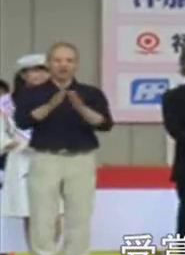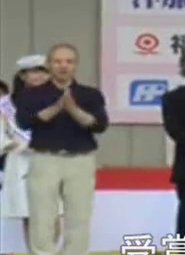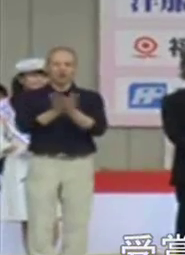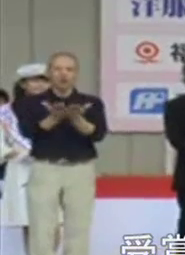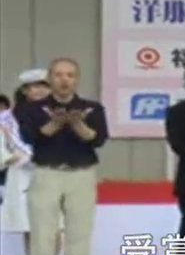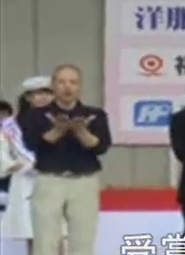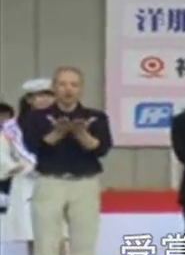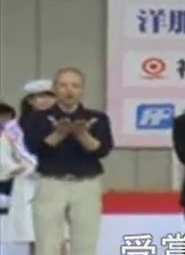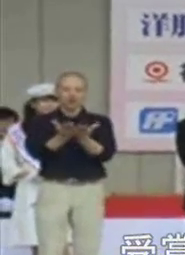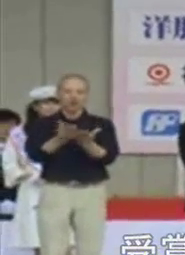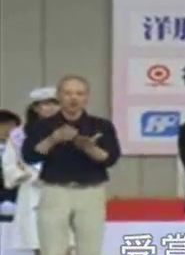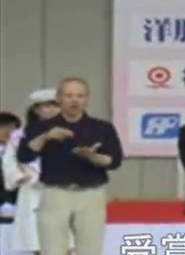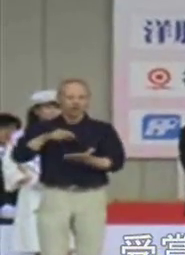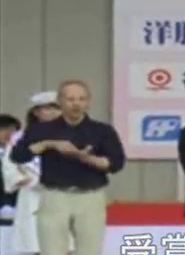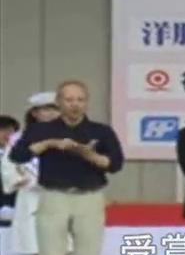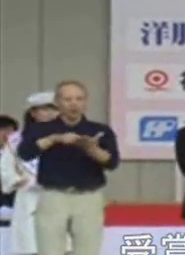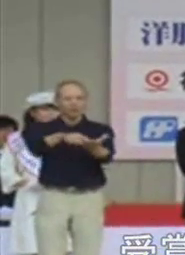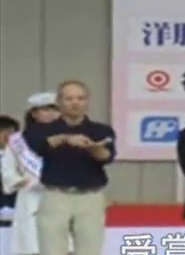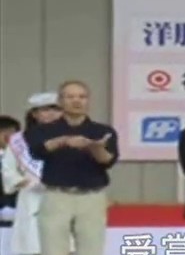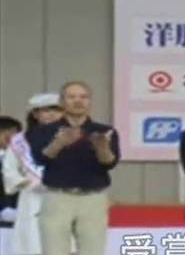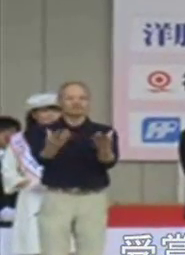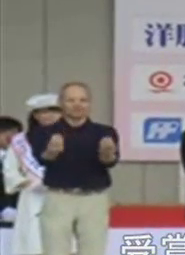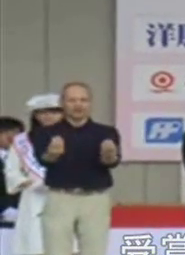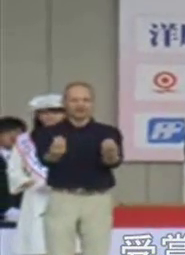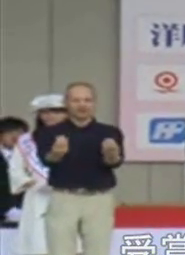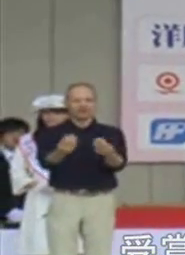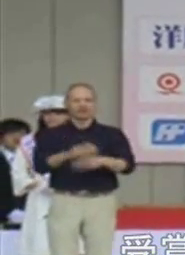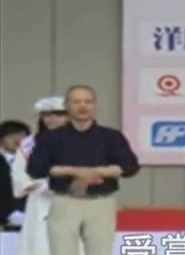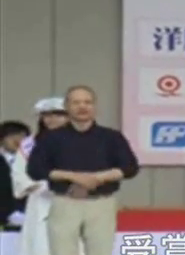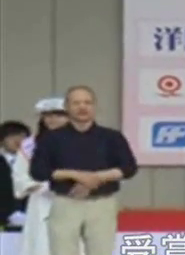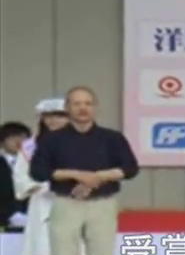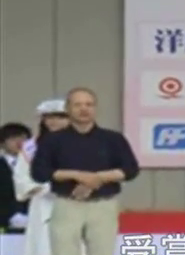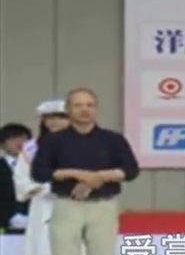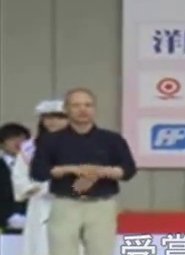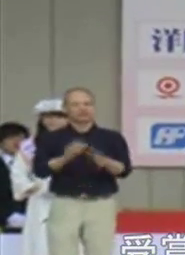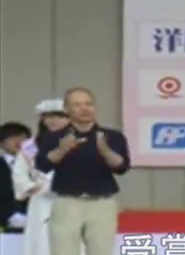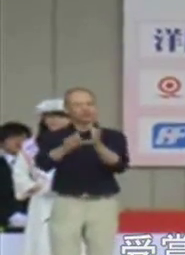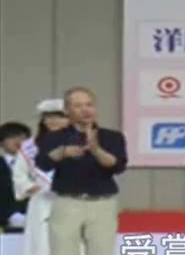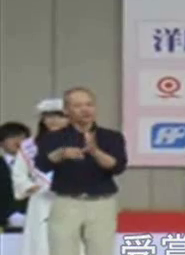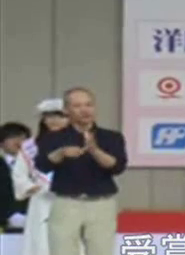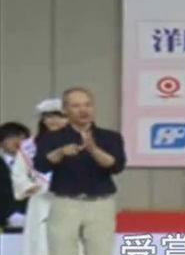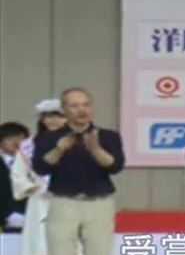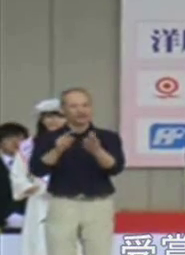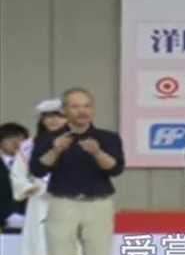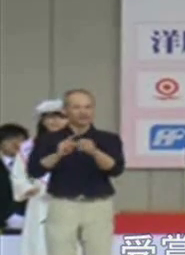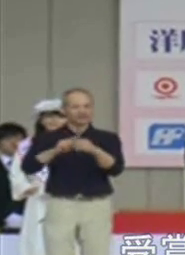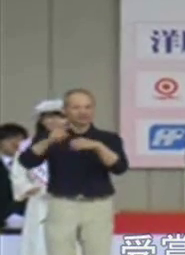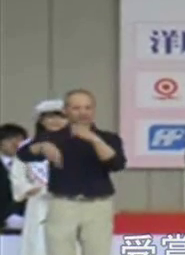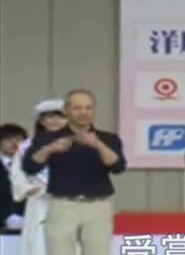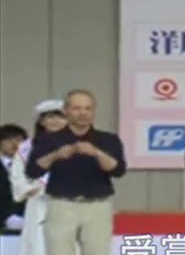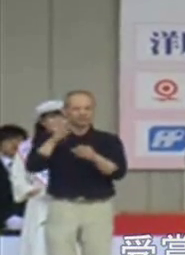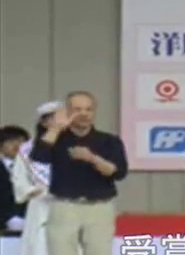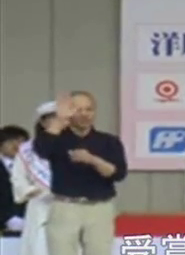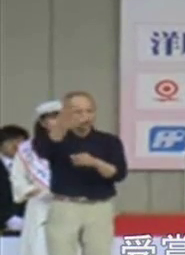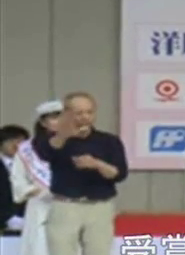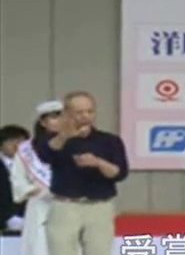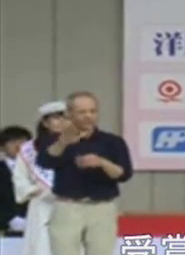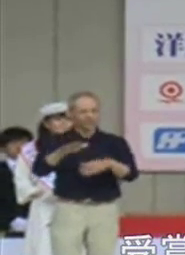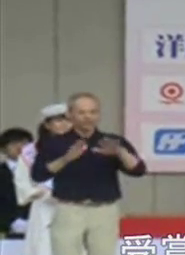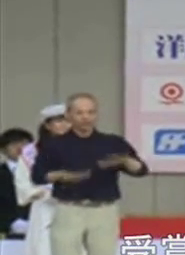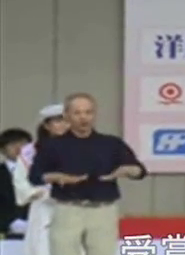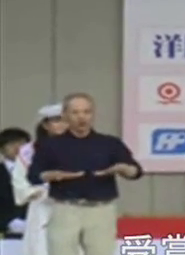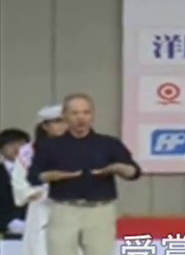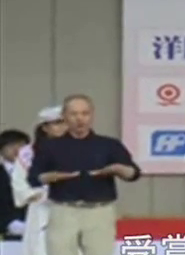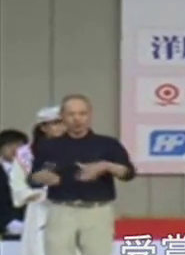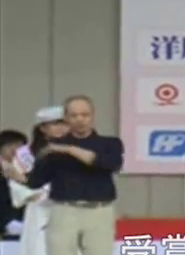1年ほど前なんですが、その時は、1年後に、この会場の ここに立っていられるとは、全